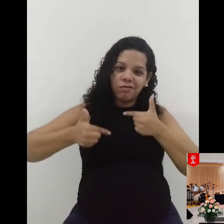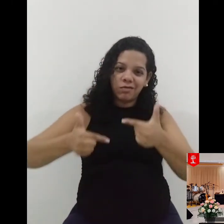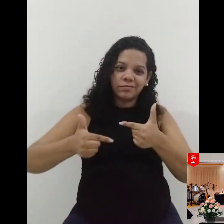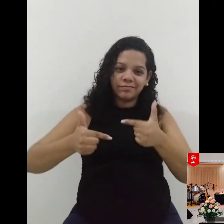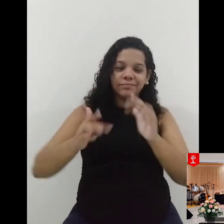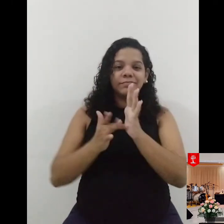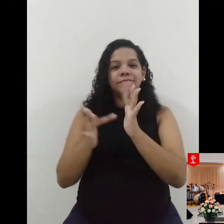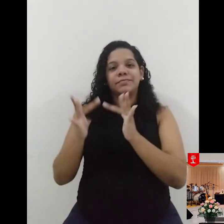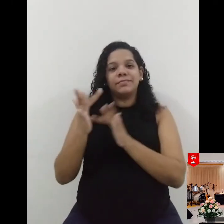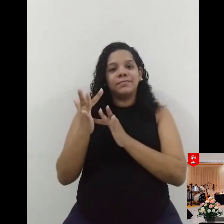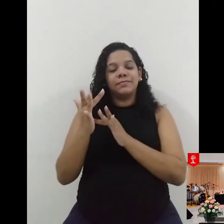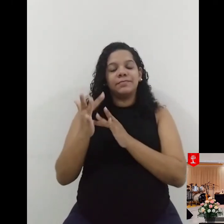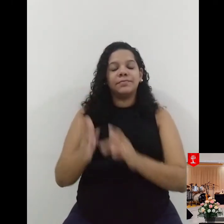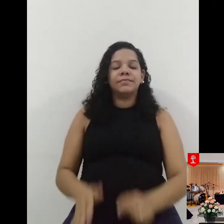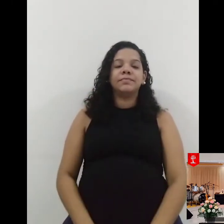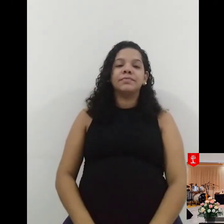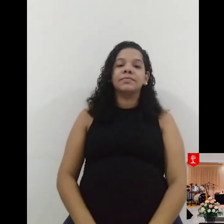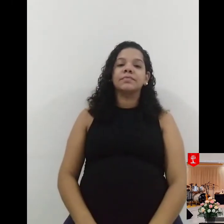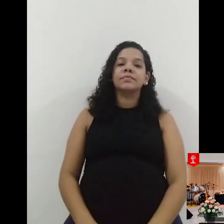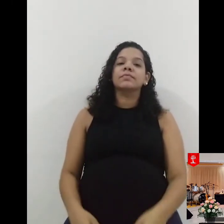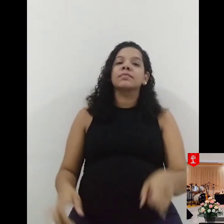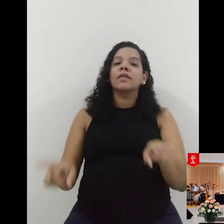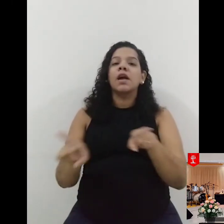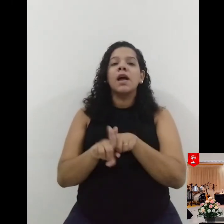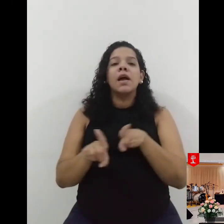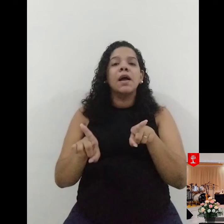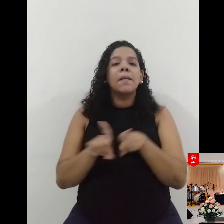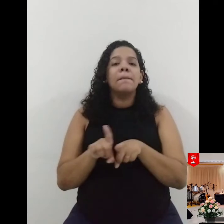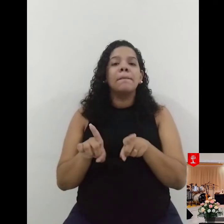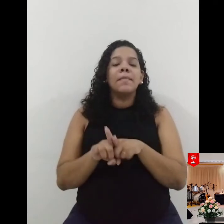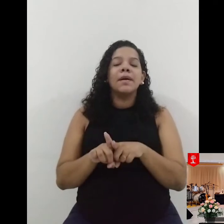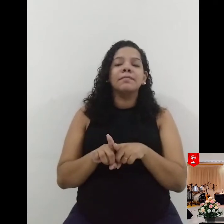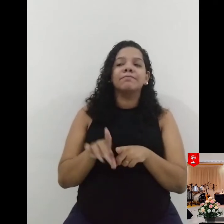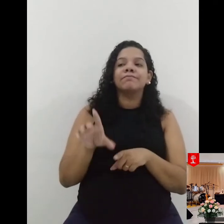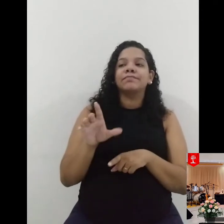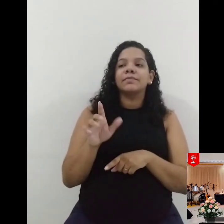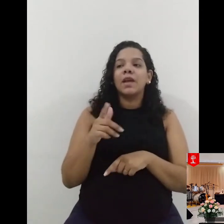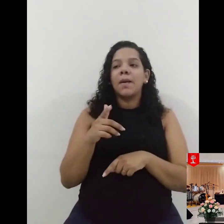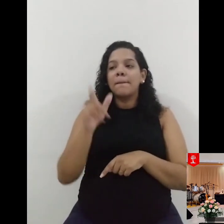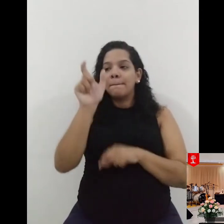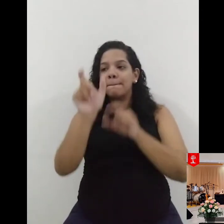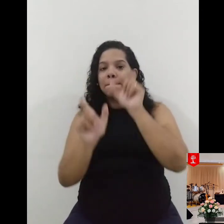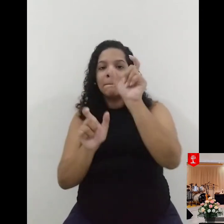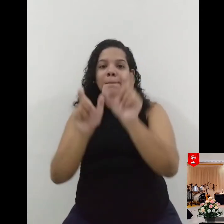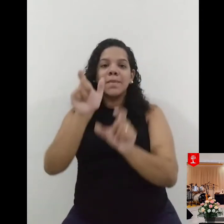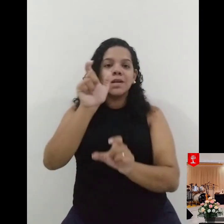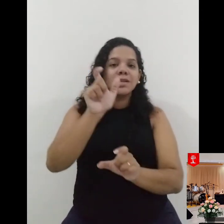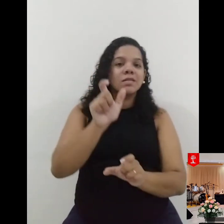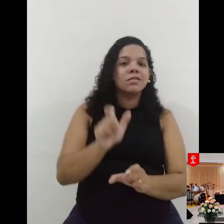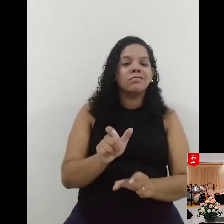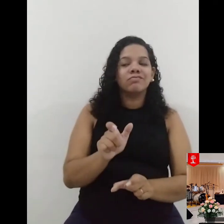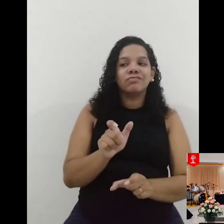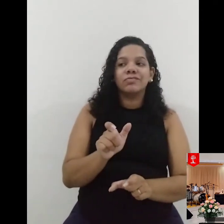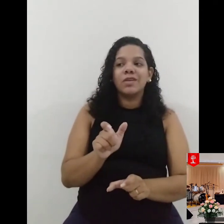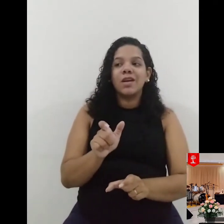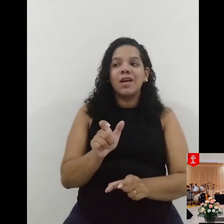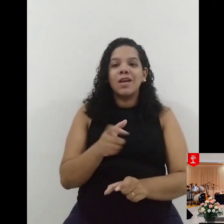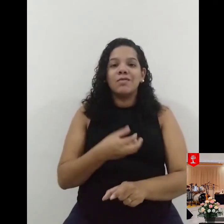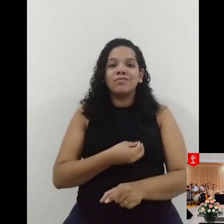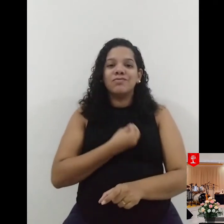da lei, muitas vezes eles não cumpriam. E por isso eles foram chamados